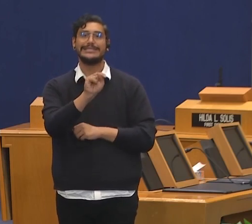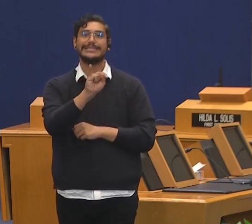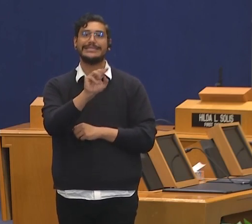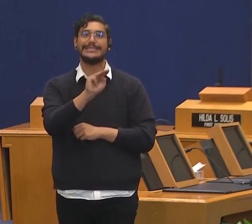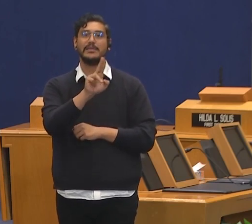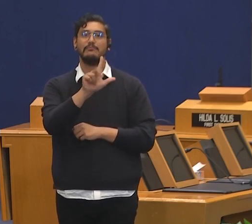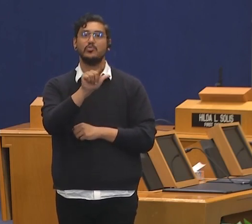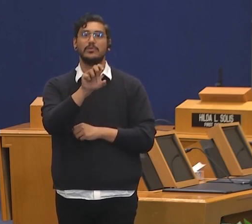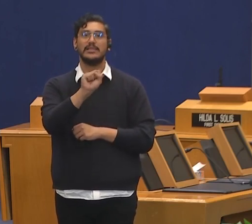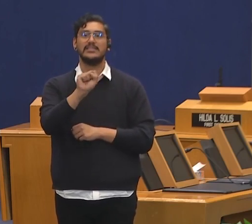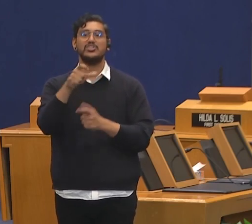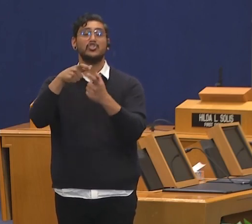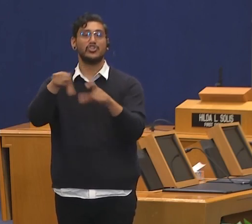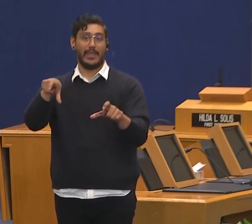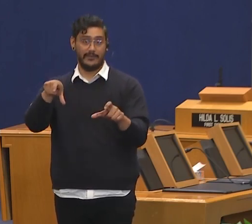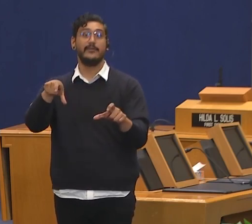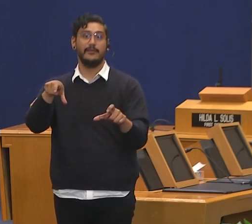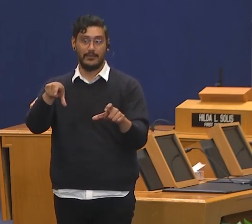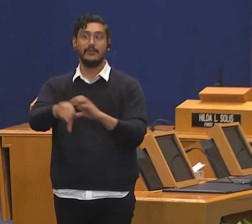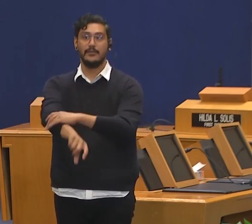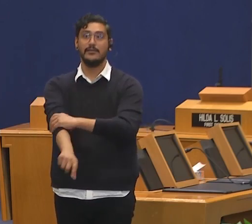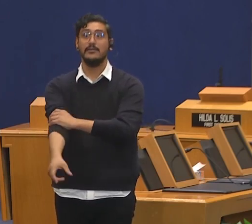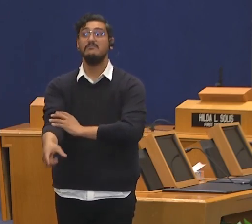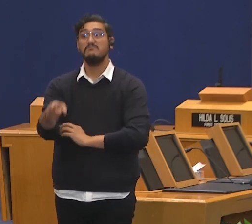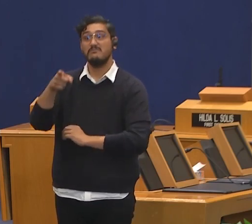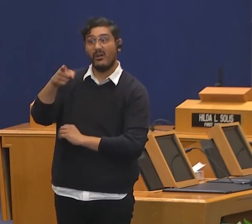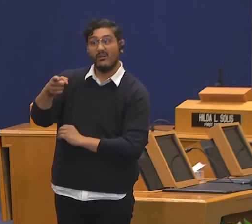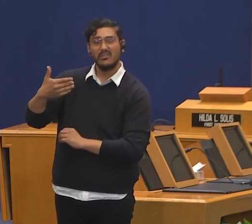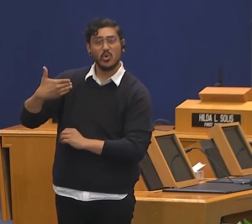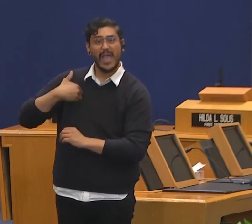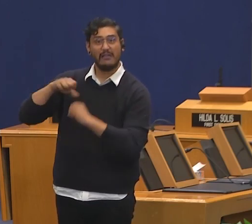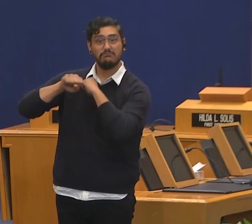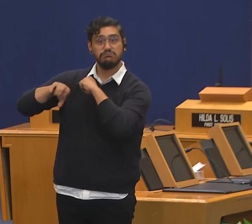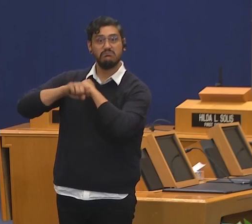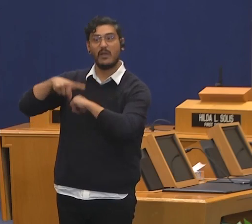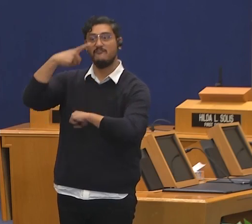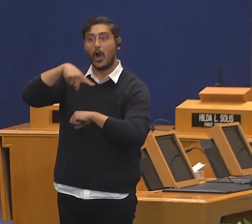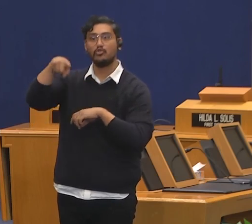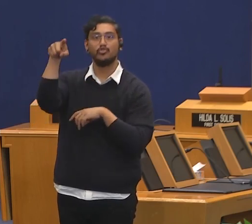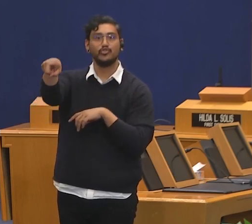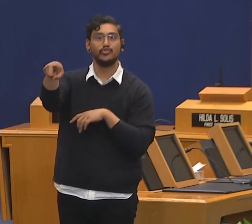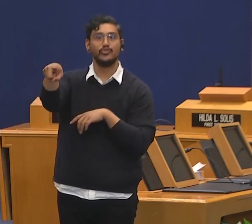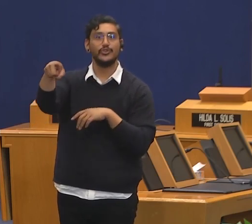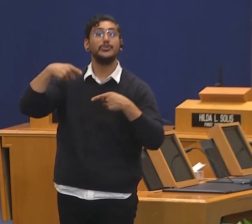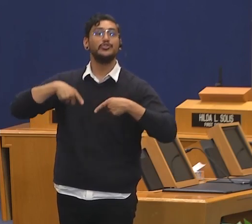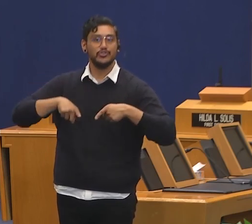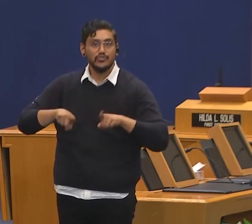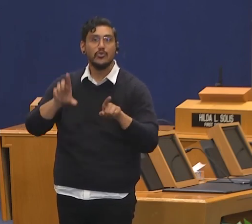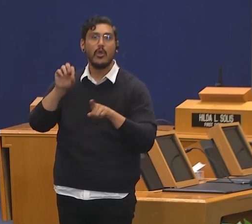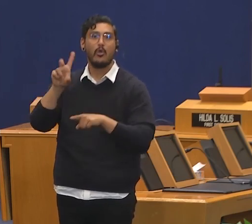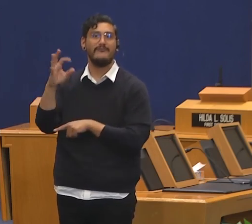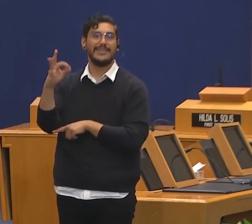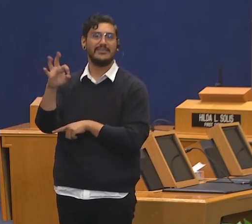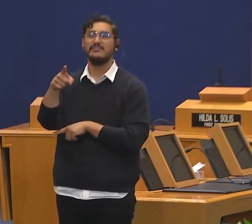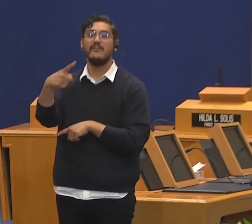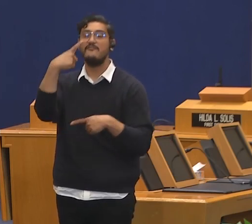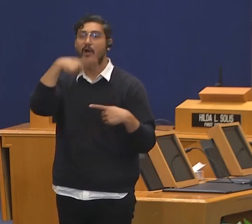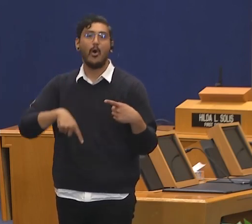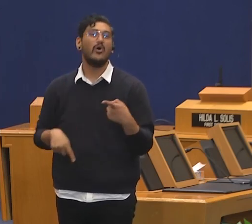las personas de la venta de curas falsas para el COVID-19 mediante nuestras alertas de fraude. La